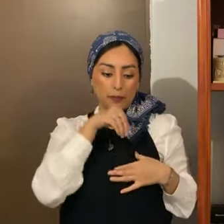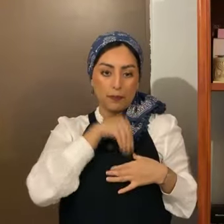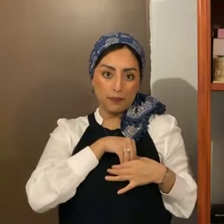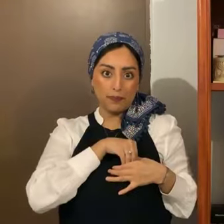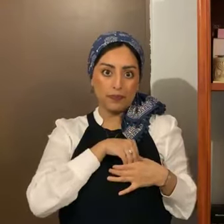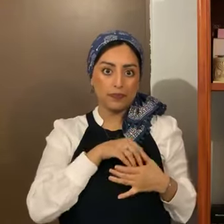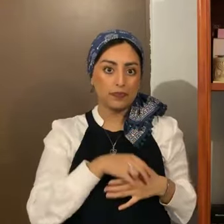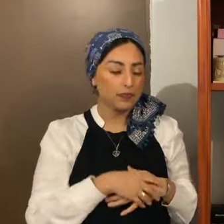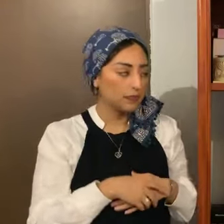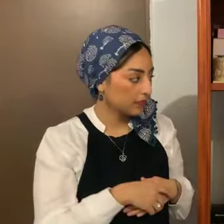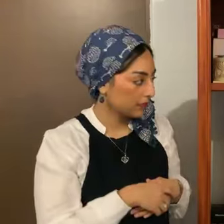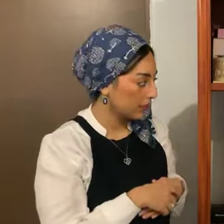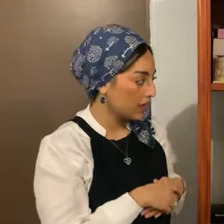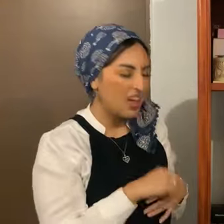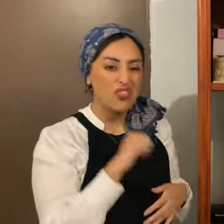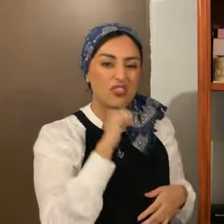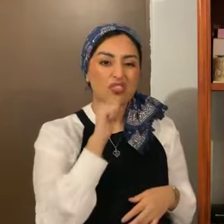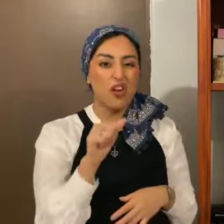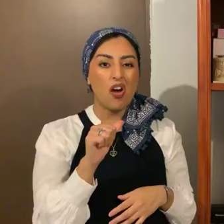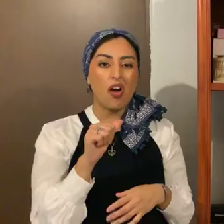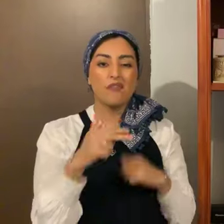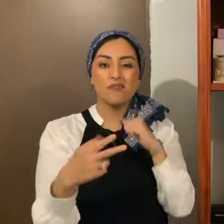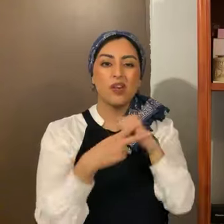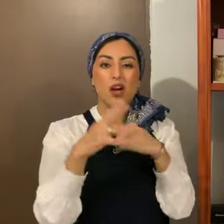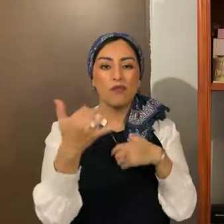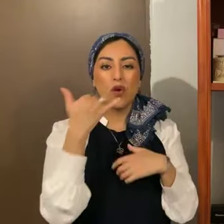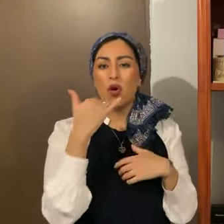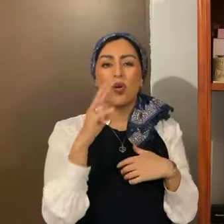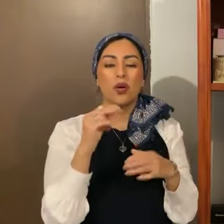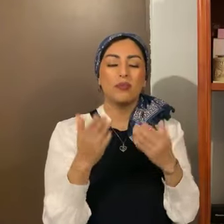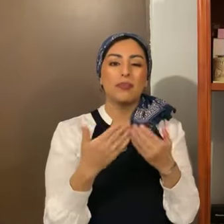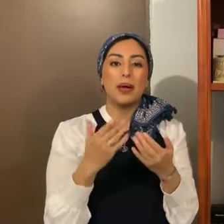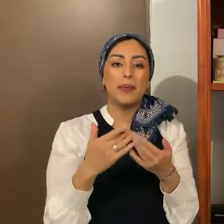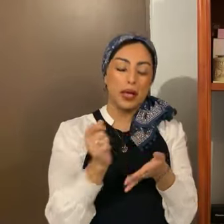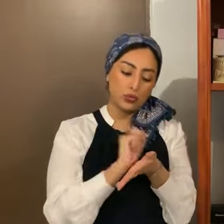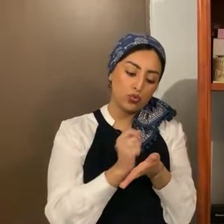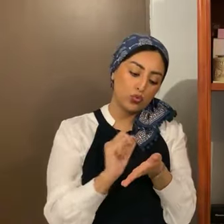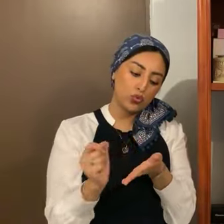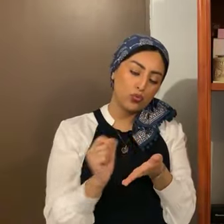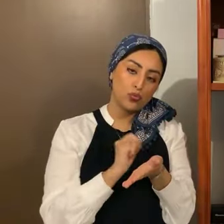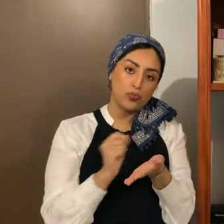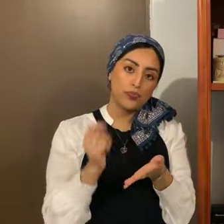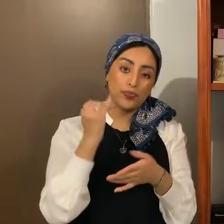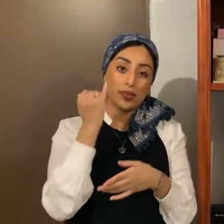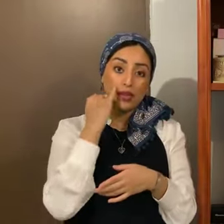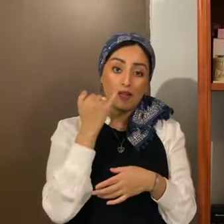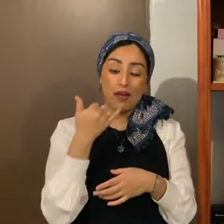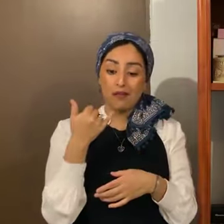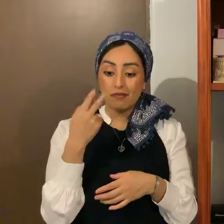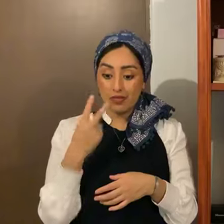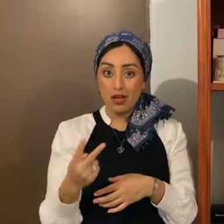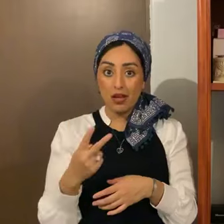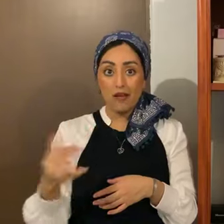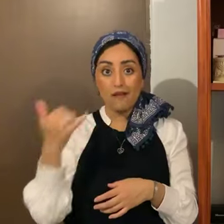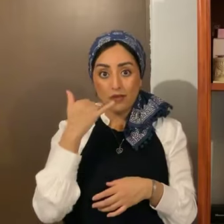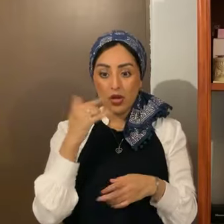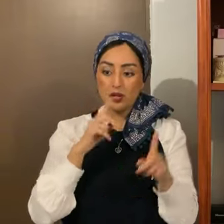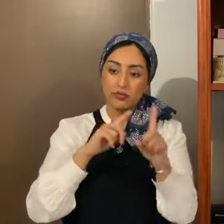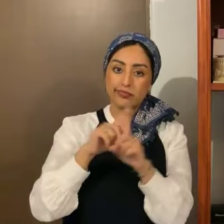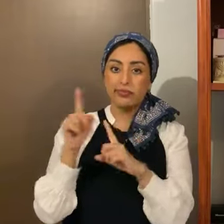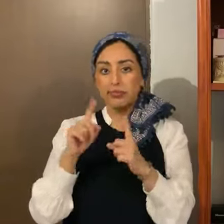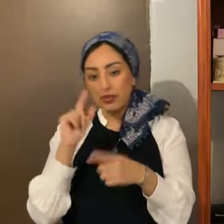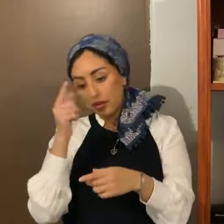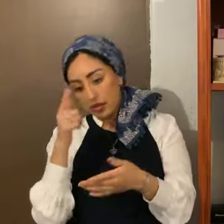No les recomiendo que sea en el celular, a la antigüita, en un papelito, porque si ves el celular te aparecen otras cosas,